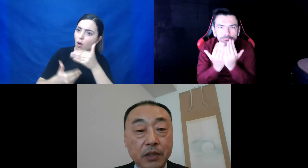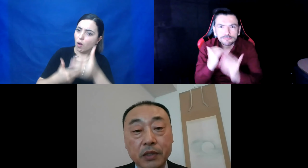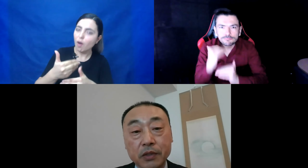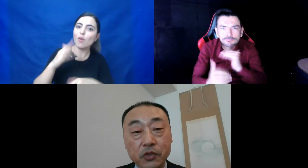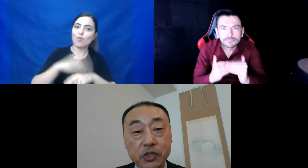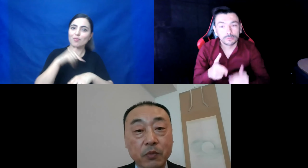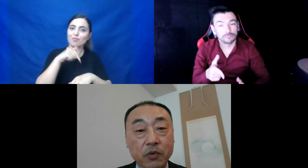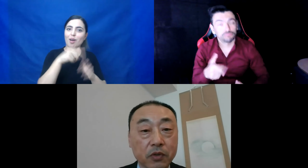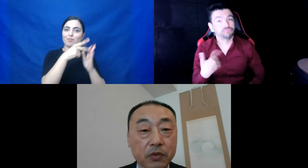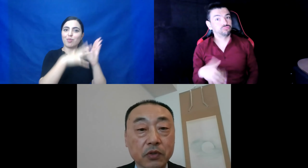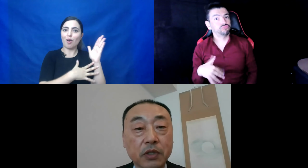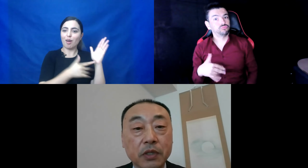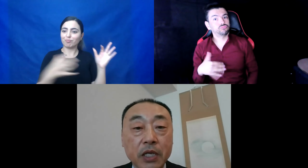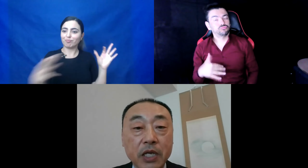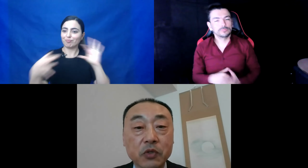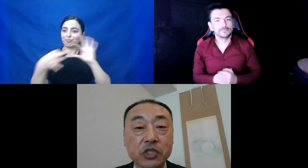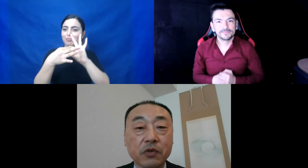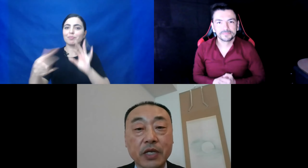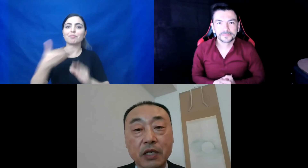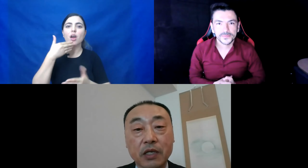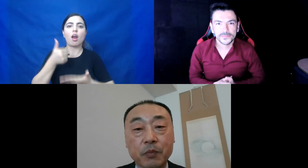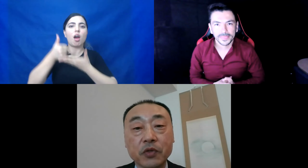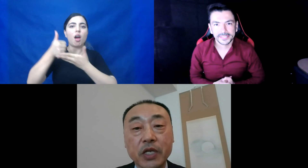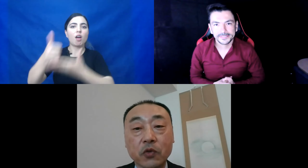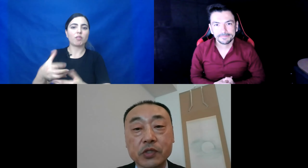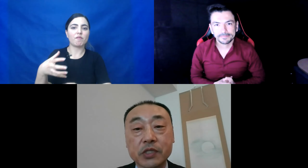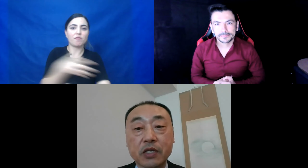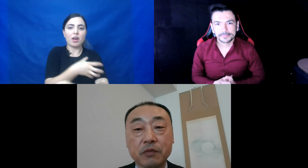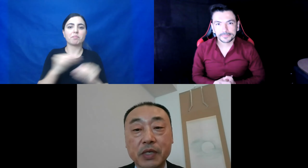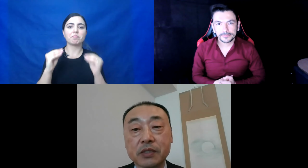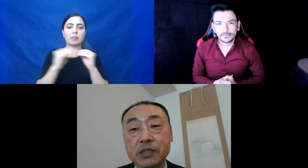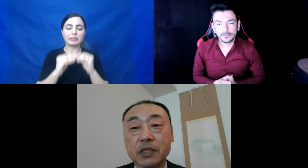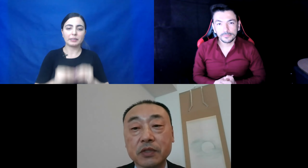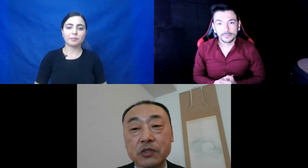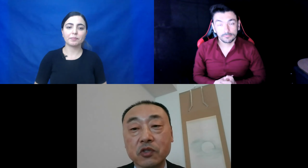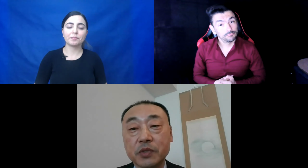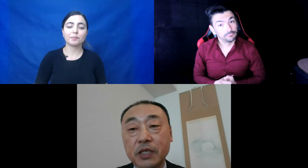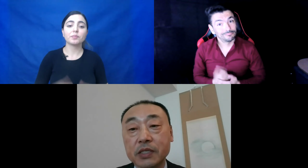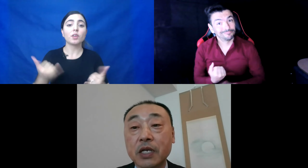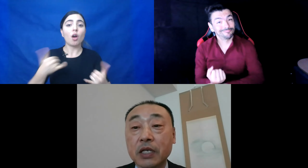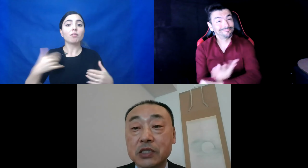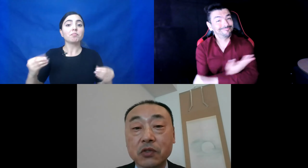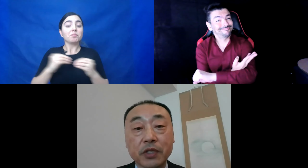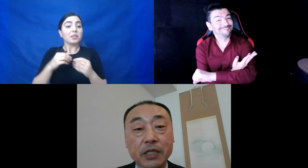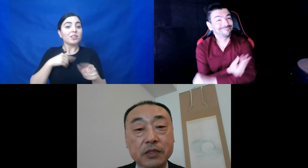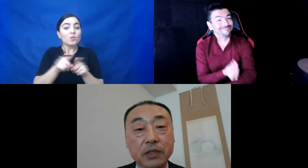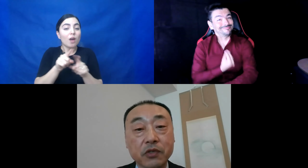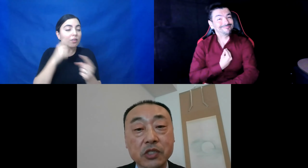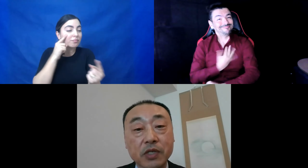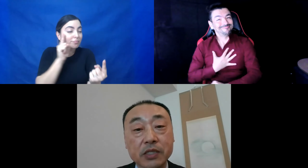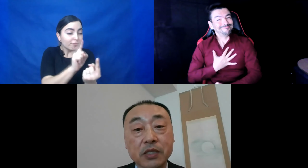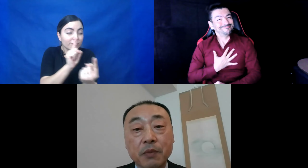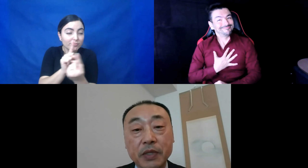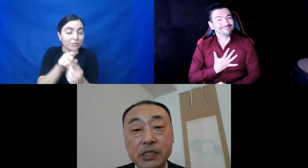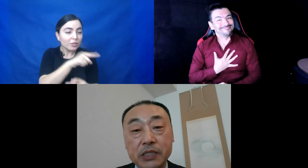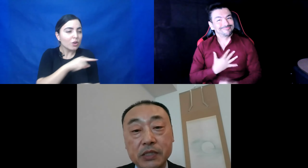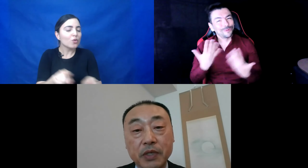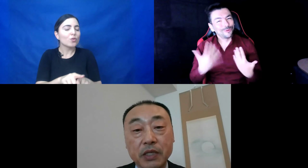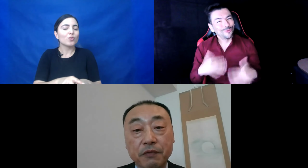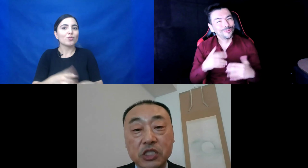significativamente. Nos emociona poder conocer más acerca sobre las historias de nuestros